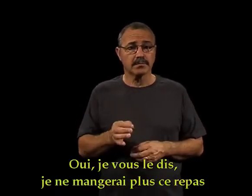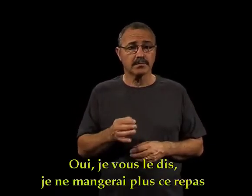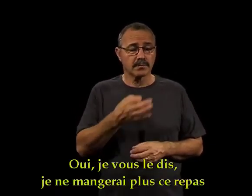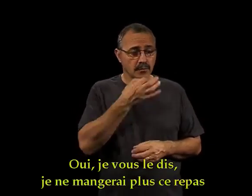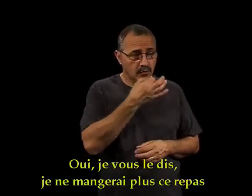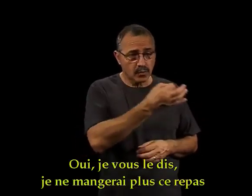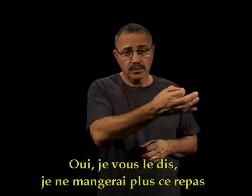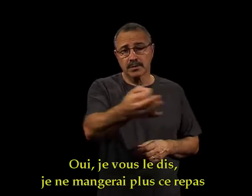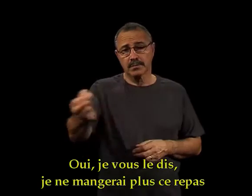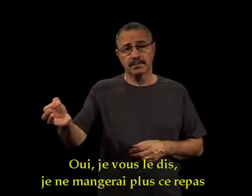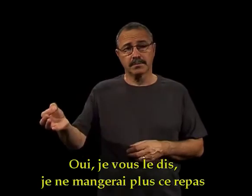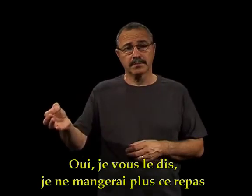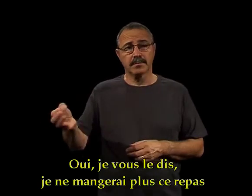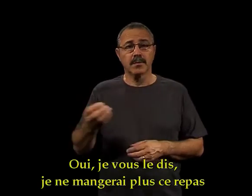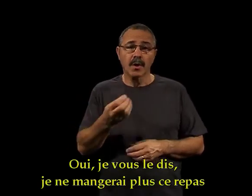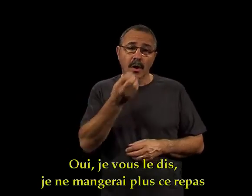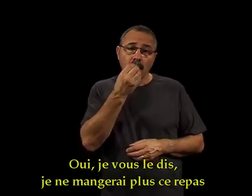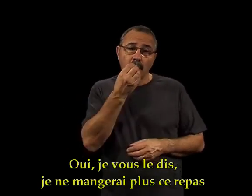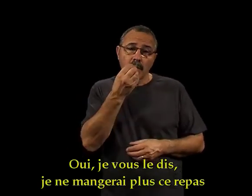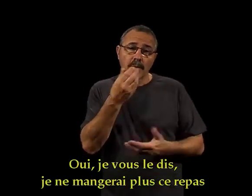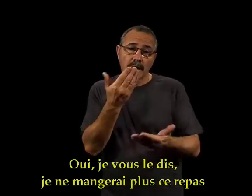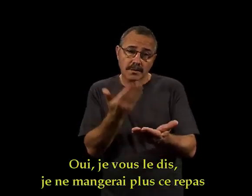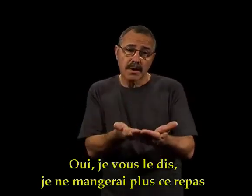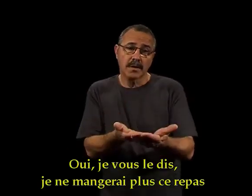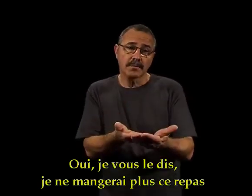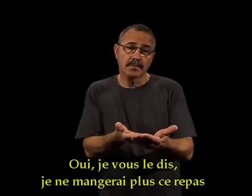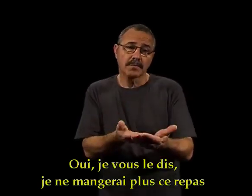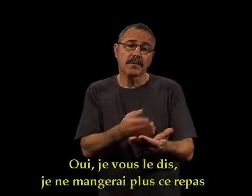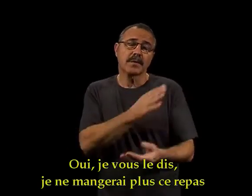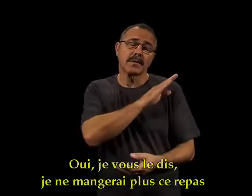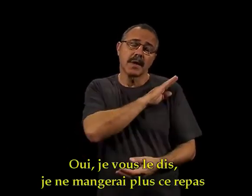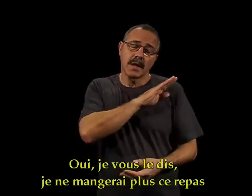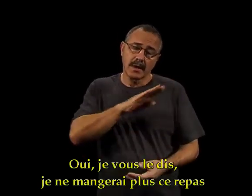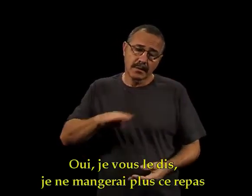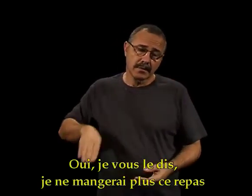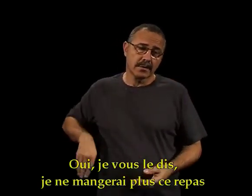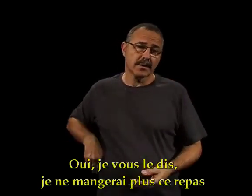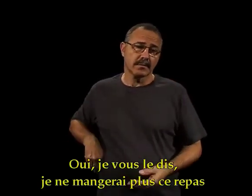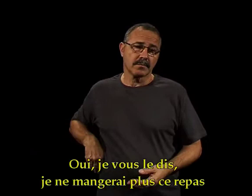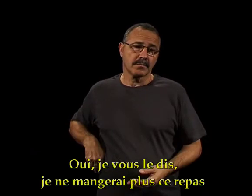Oui, je vous le dis, je ne mangerai plus ce repas